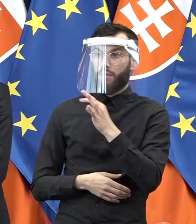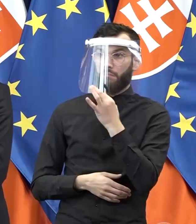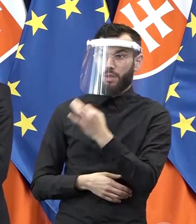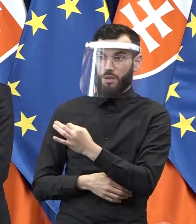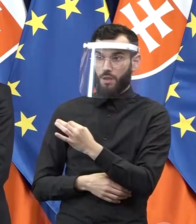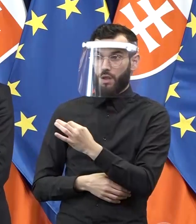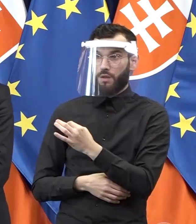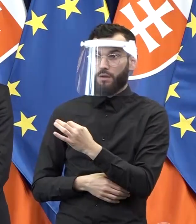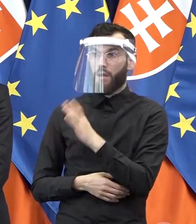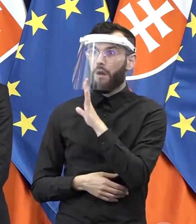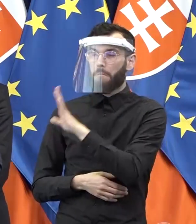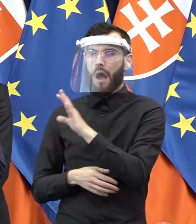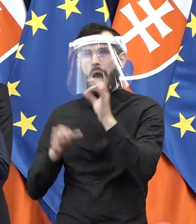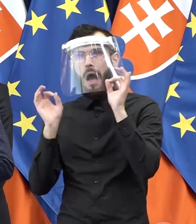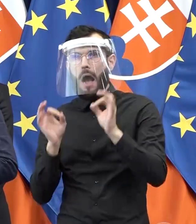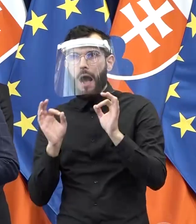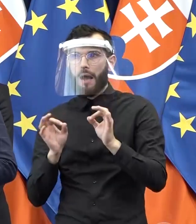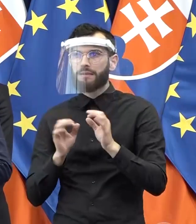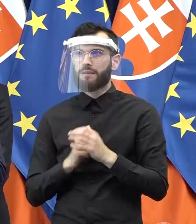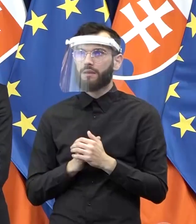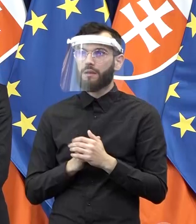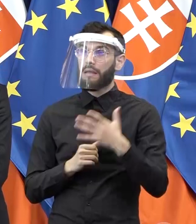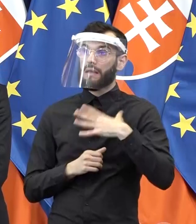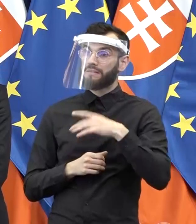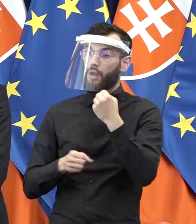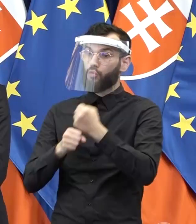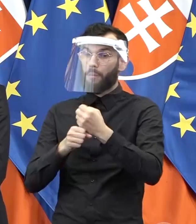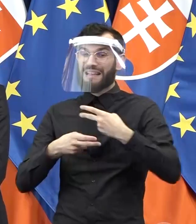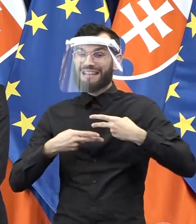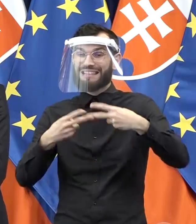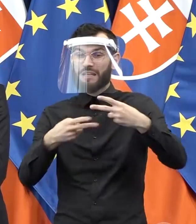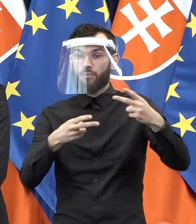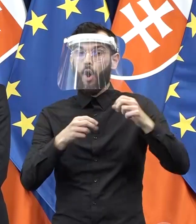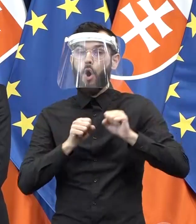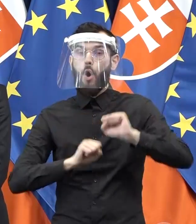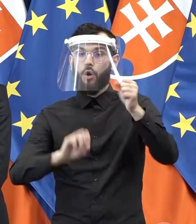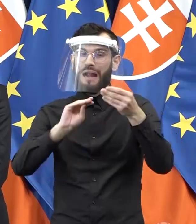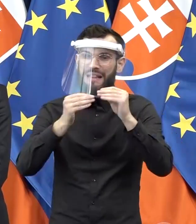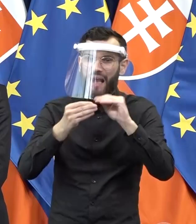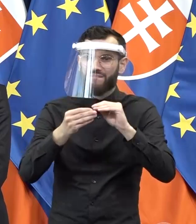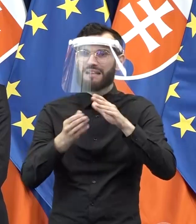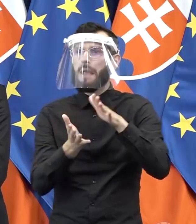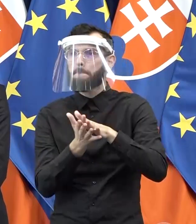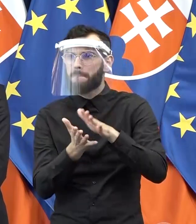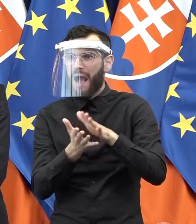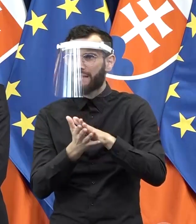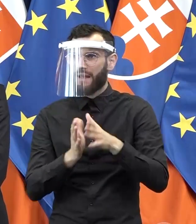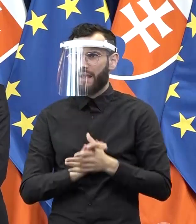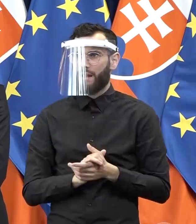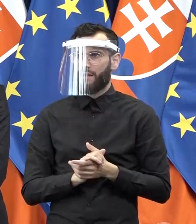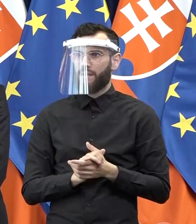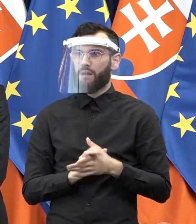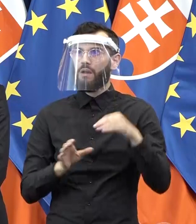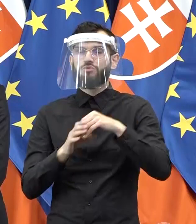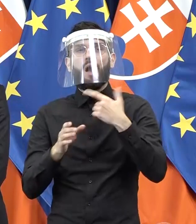nejaký formát, akým štýlom by ste distribuovali ochranné pomôcky, ktoré prišli údajne už dnes od firiem GNT